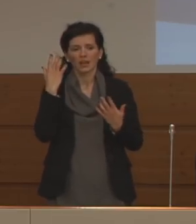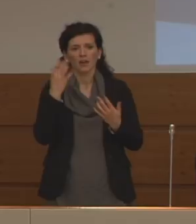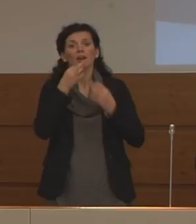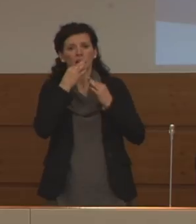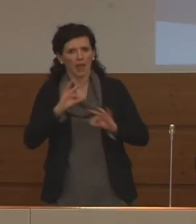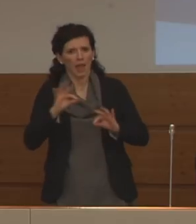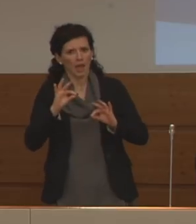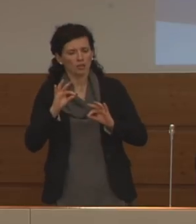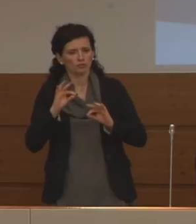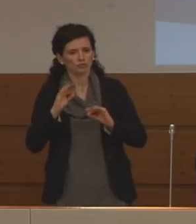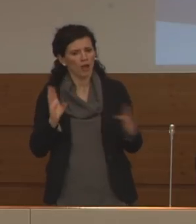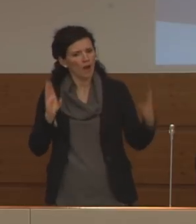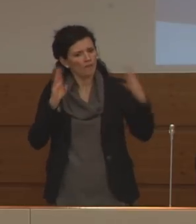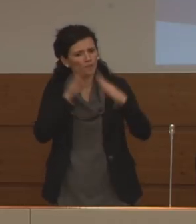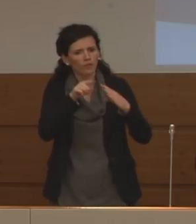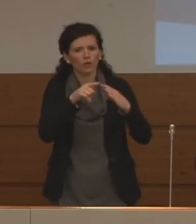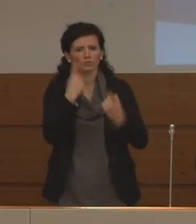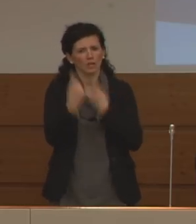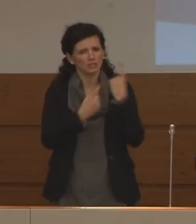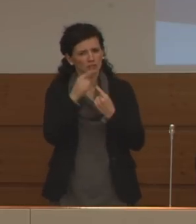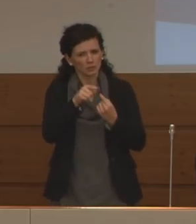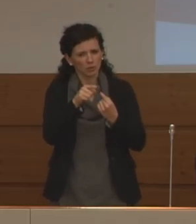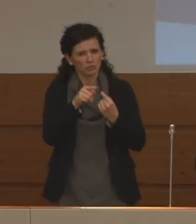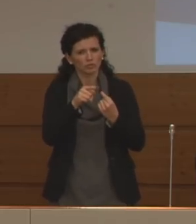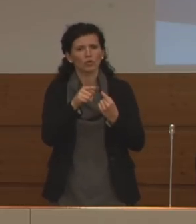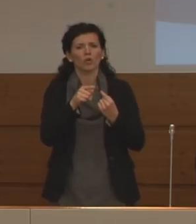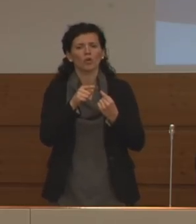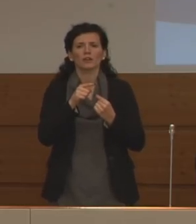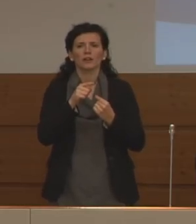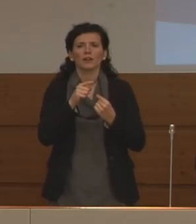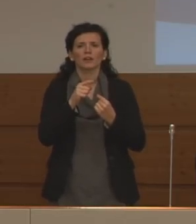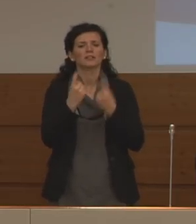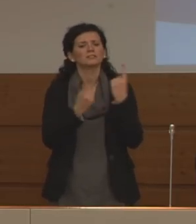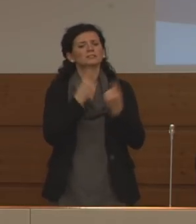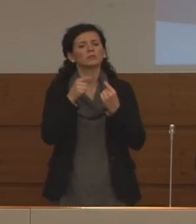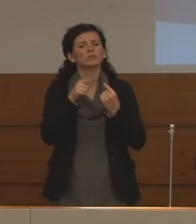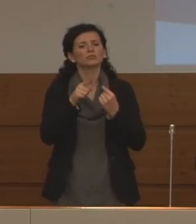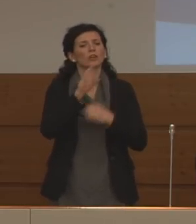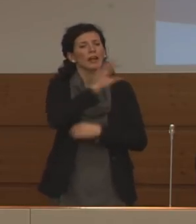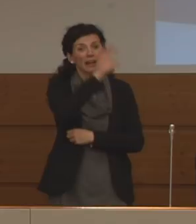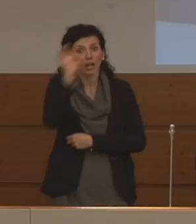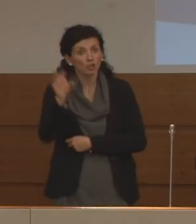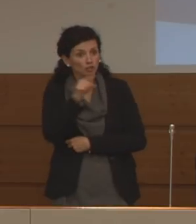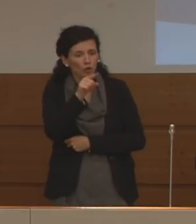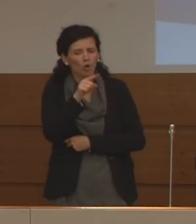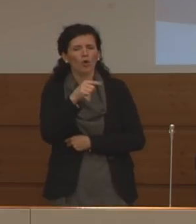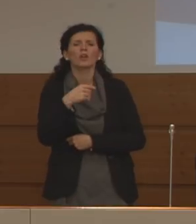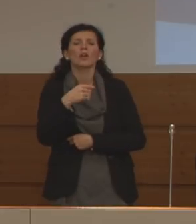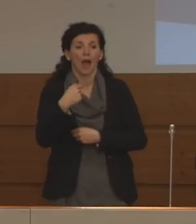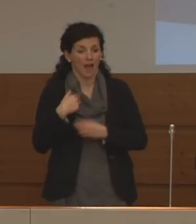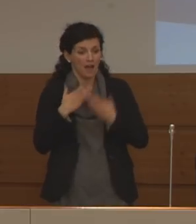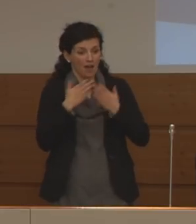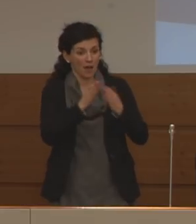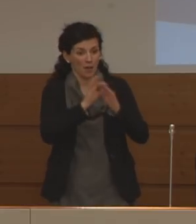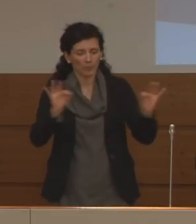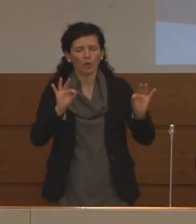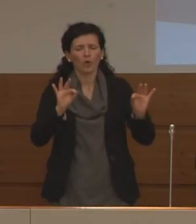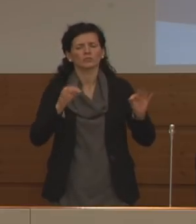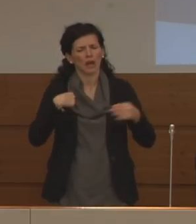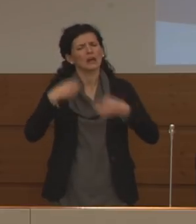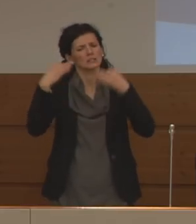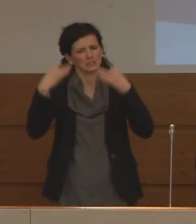solidarietà regionale concreta sono sicuro che la possibilità di garantire